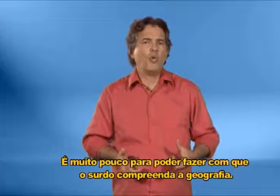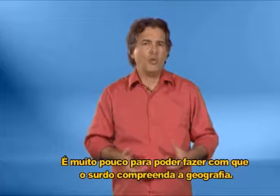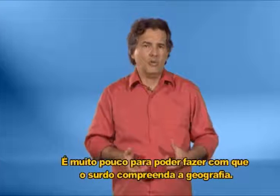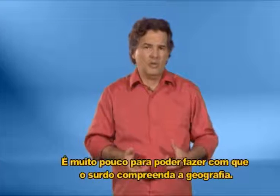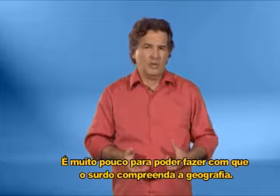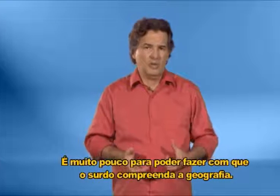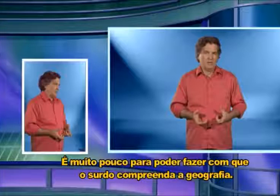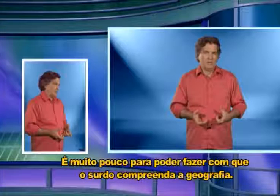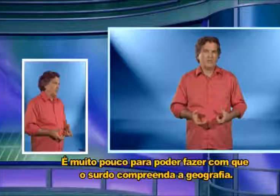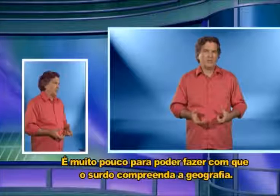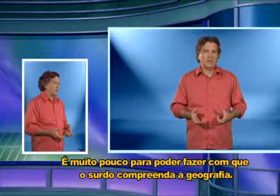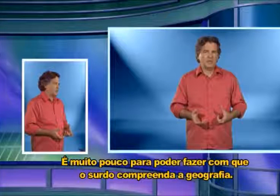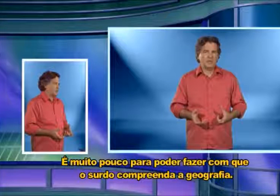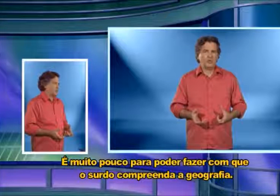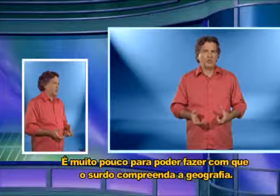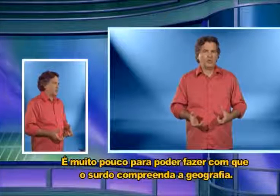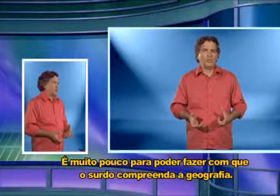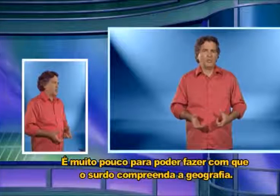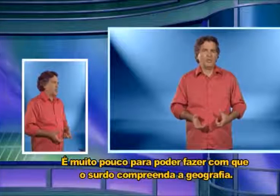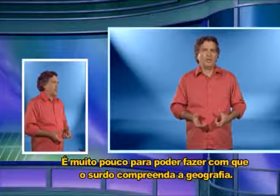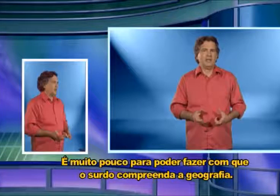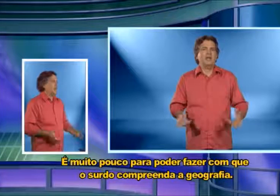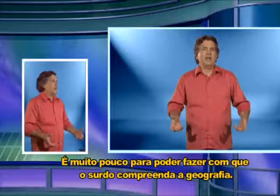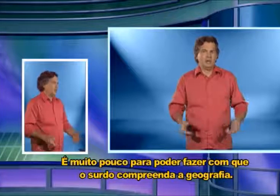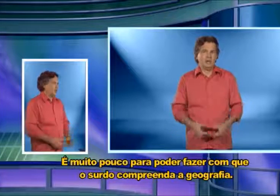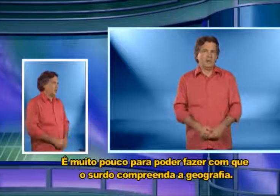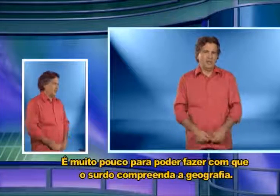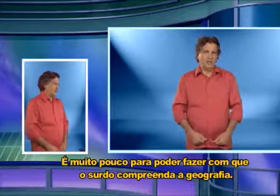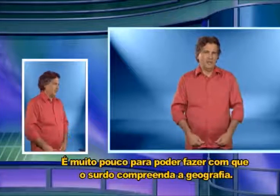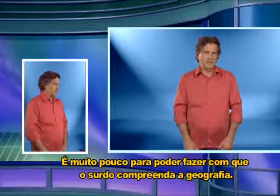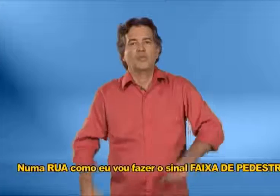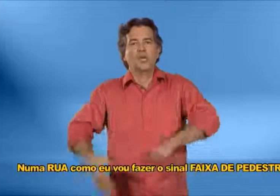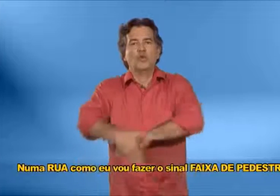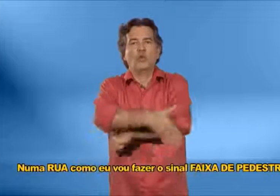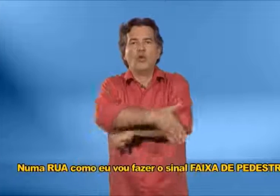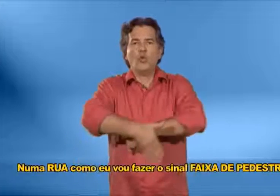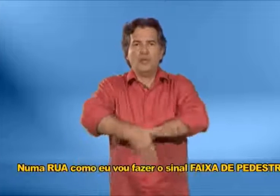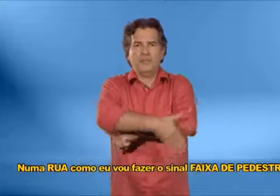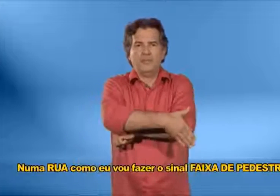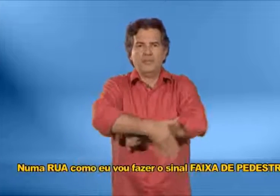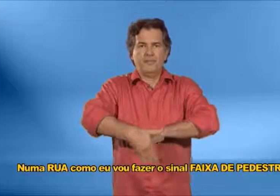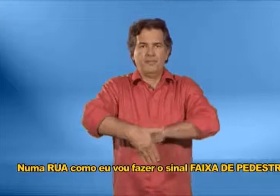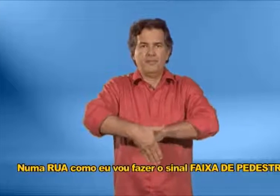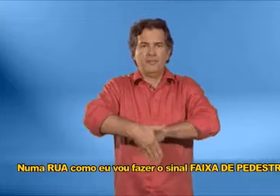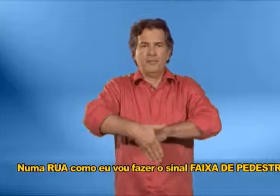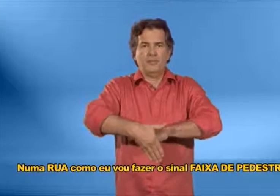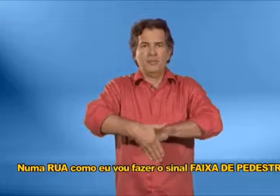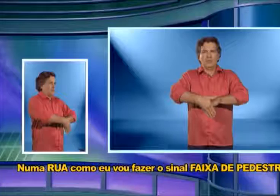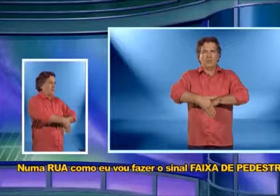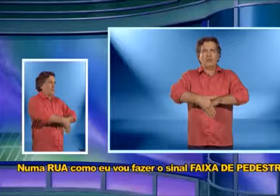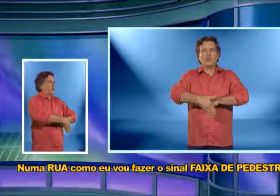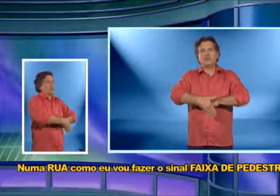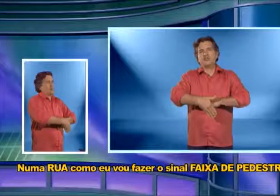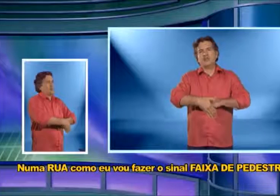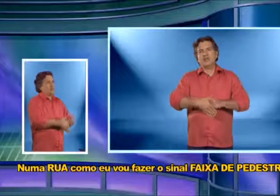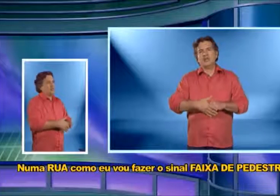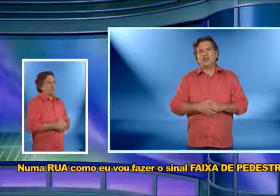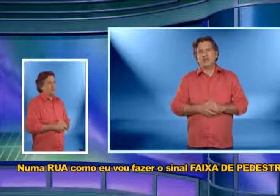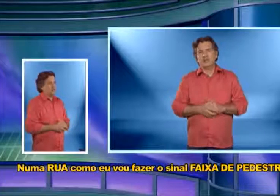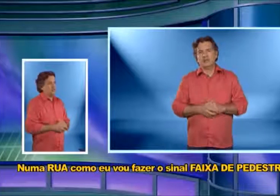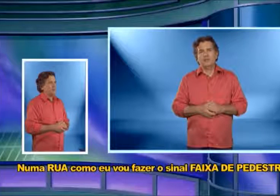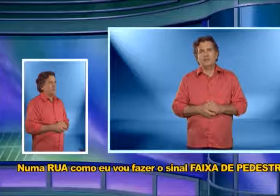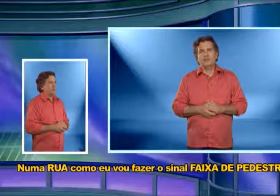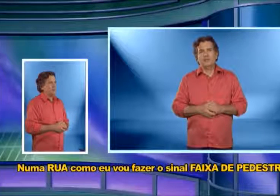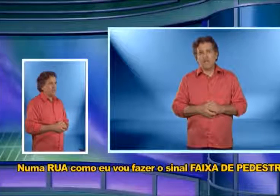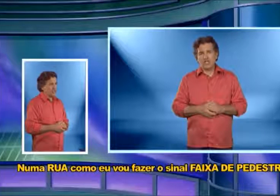muito pouco para poder fazer com que o surdo compreenda a geografia. Numa rua, como eu vou fazer o